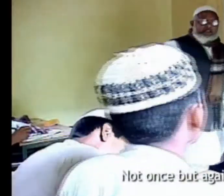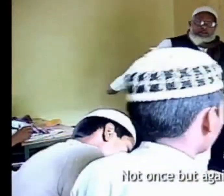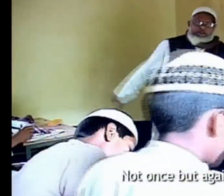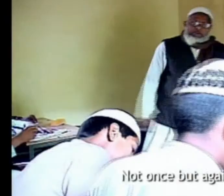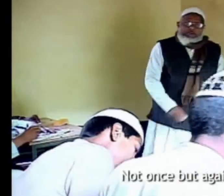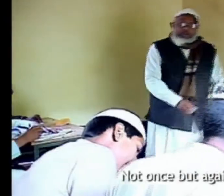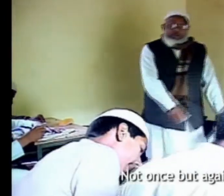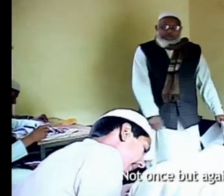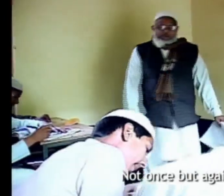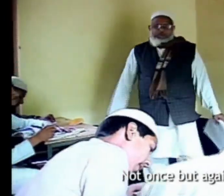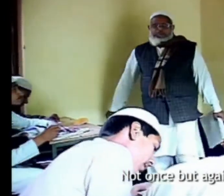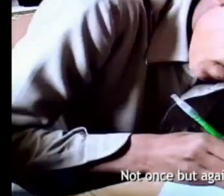मिलता फिर